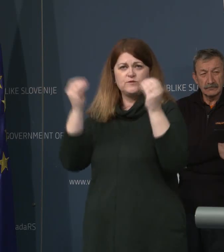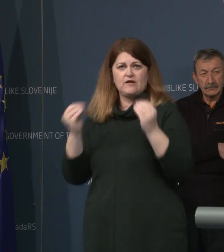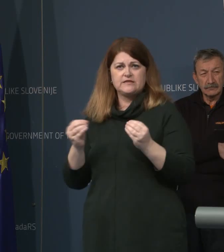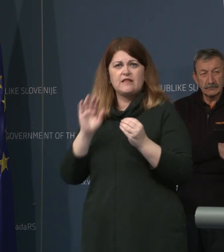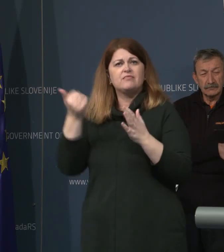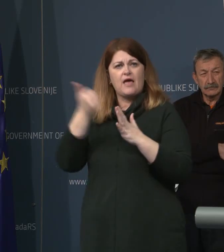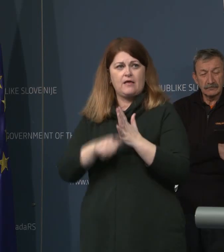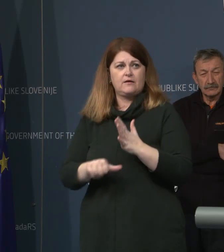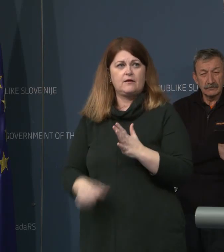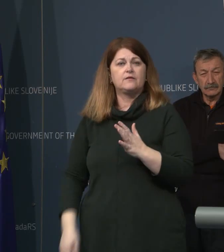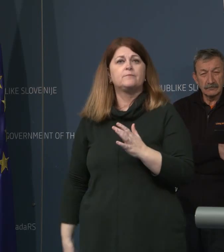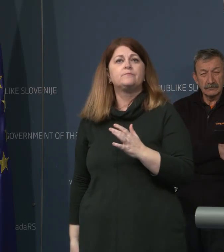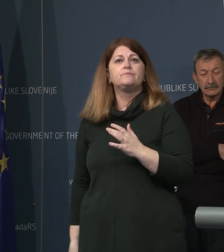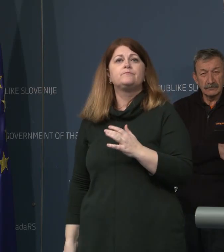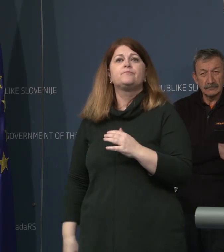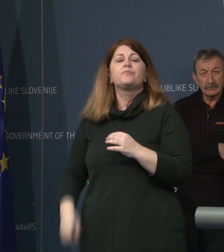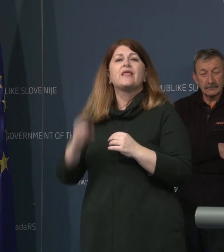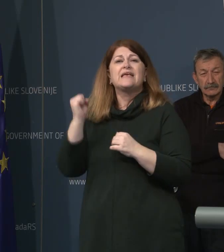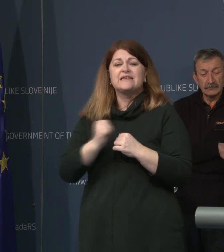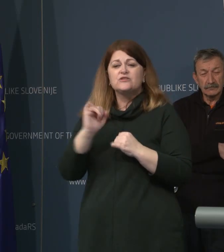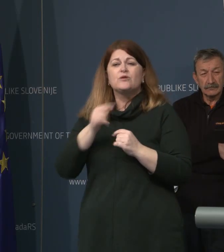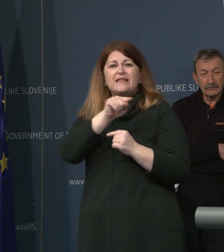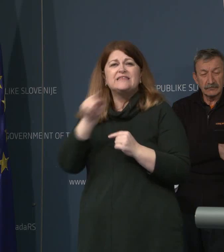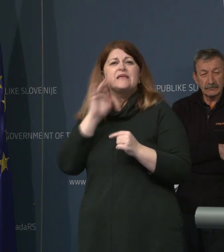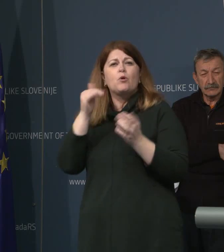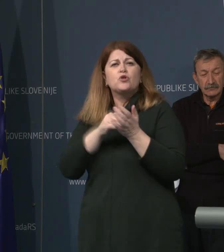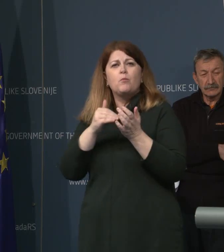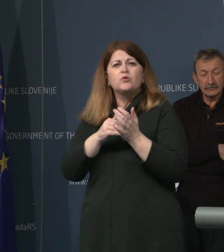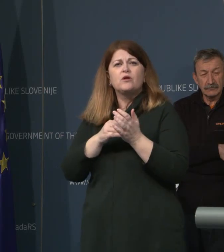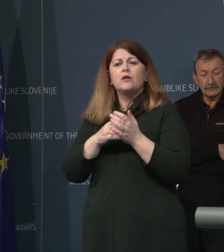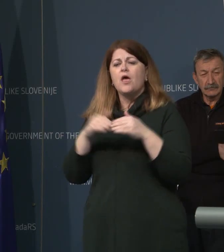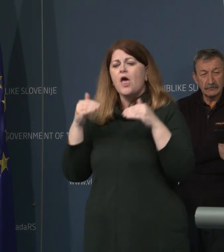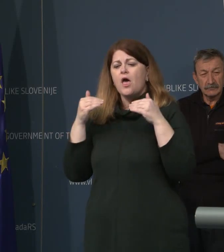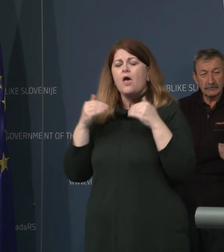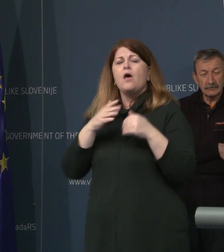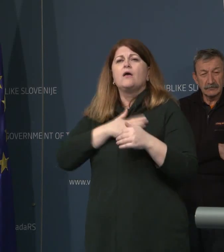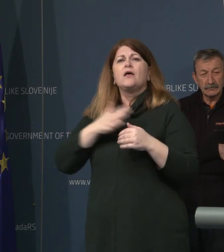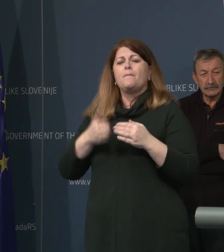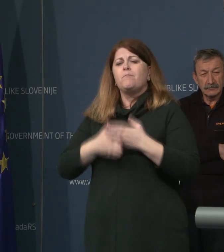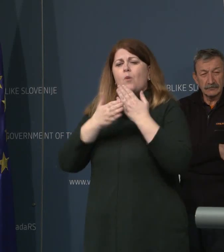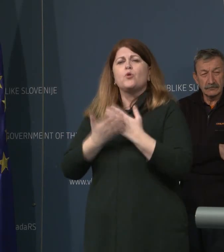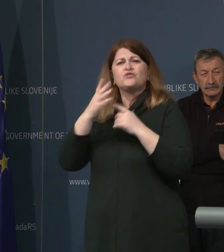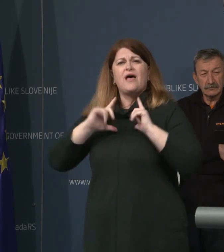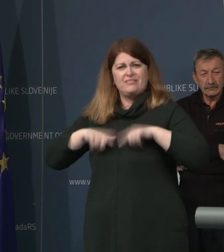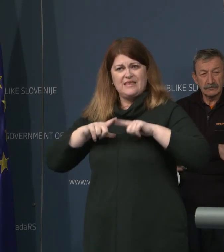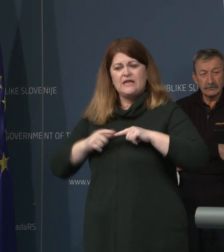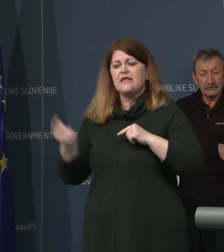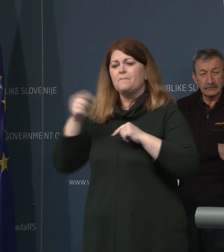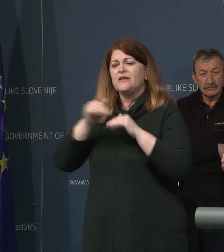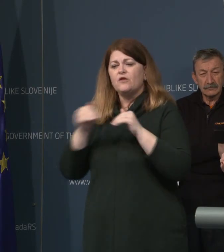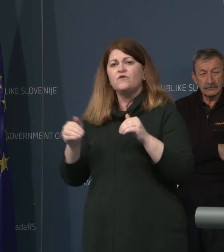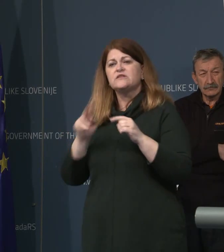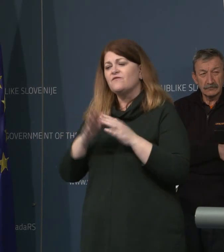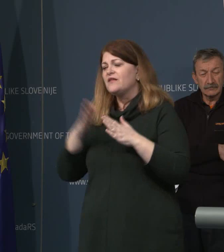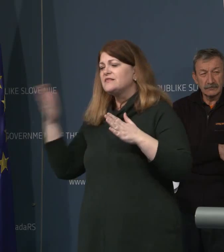sistema naenkrat. Zato, da tisti, ki bodo potrebovali kritično oskrbo oziroma respiratorje in tako naprej, pridejo na vrsto v